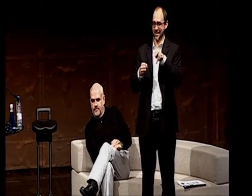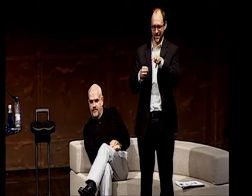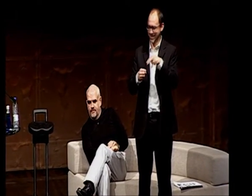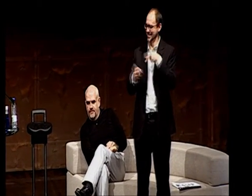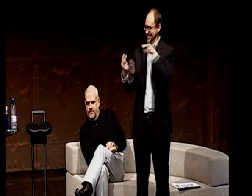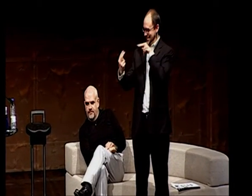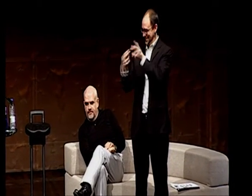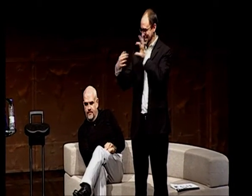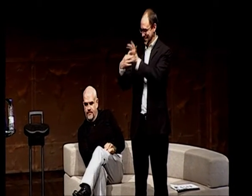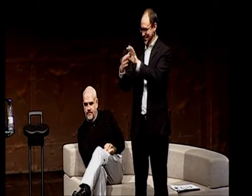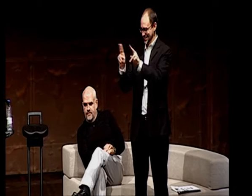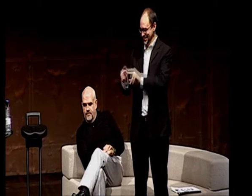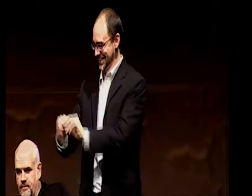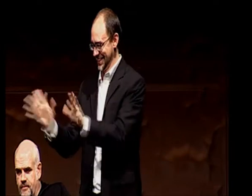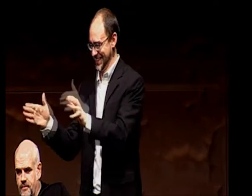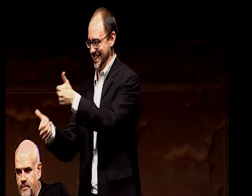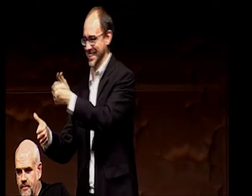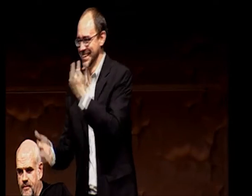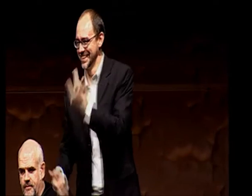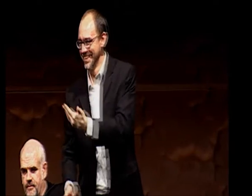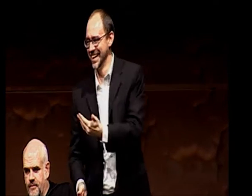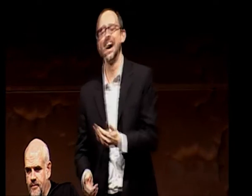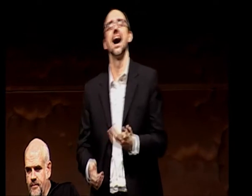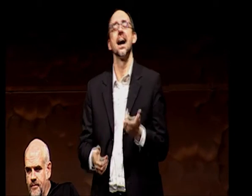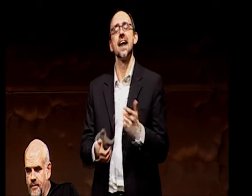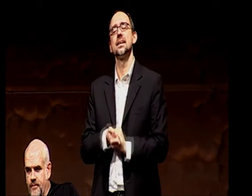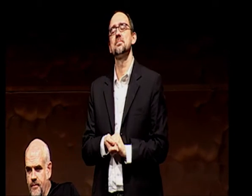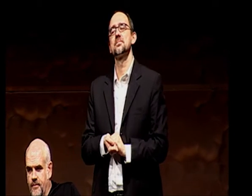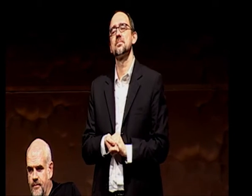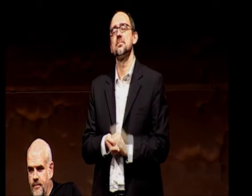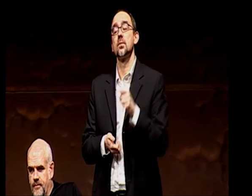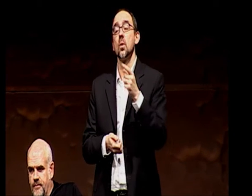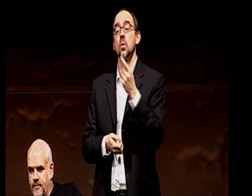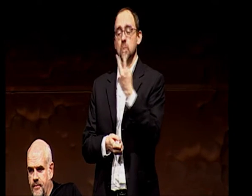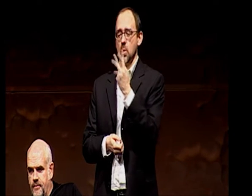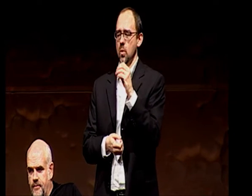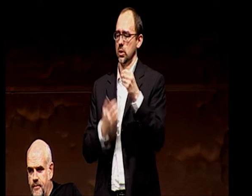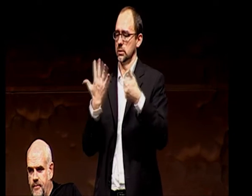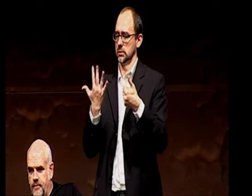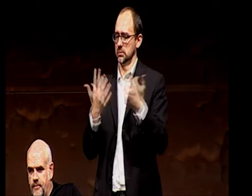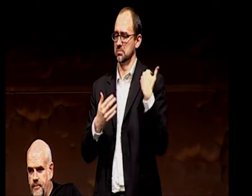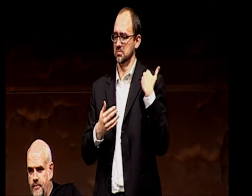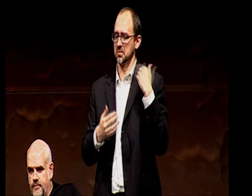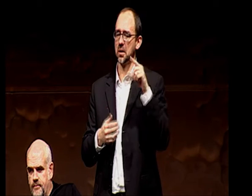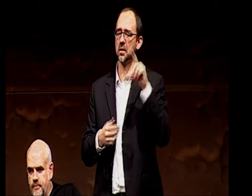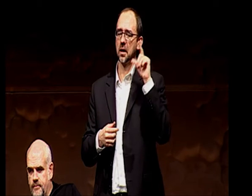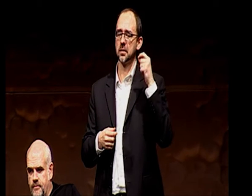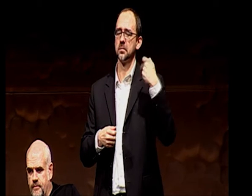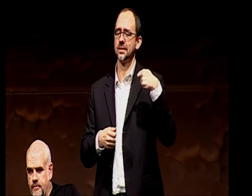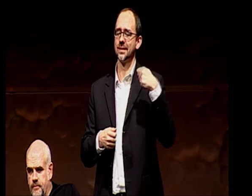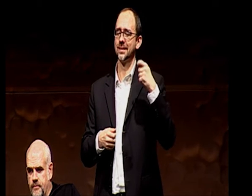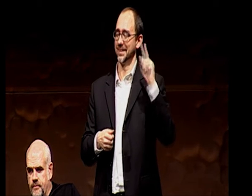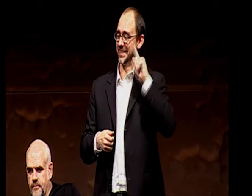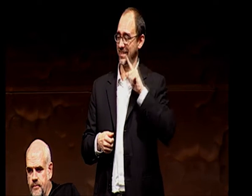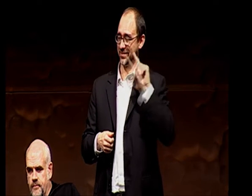bien lo que necesito intérprete bien Feliciano ha sido compañero mío